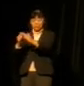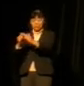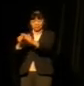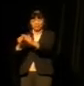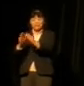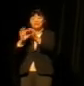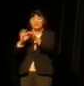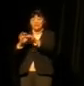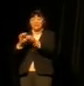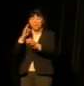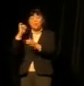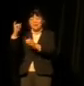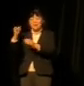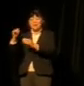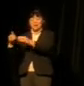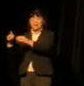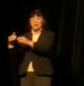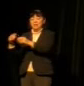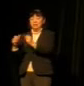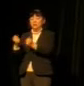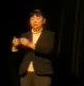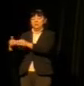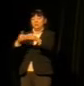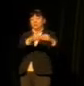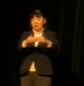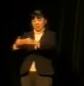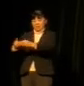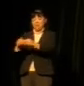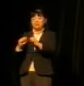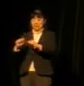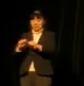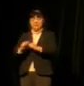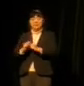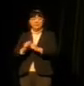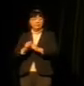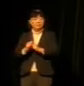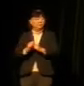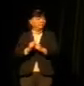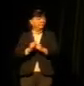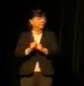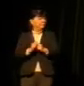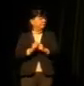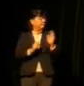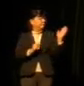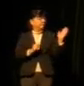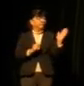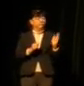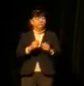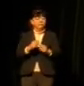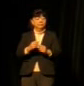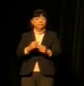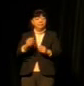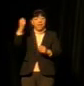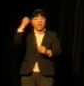儀、あとは相馬市は葬儀場が出ました。で、ね、この4校の時と5校の時は、あの